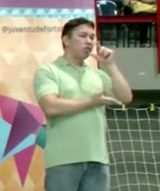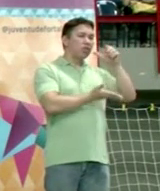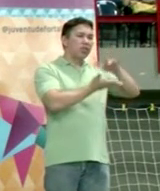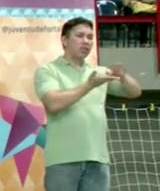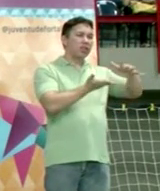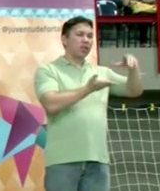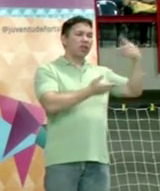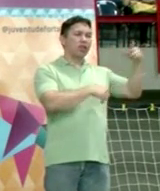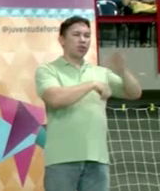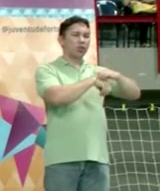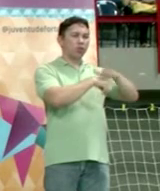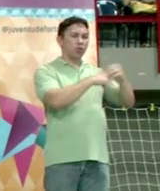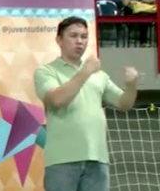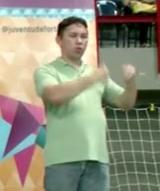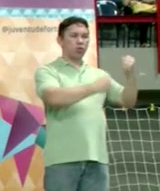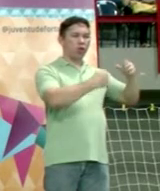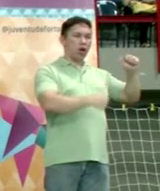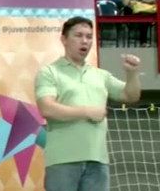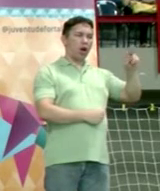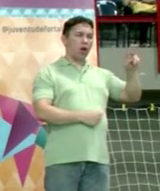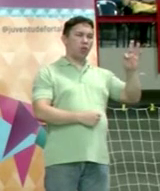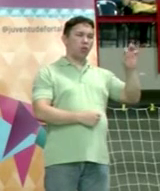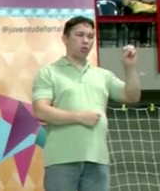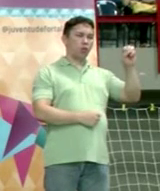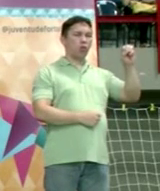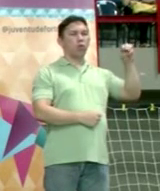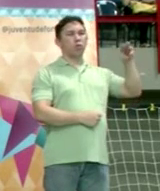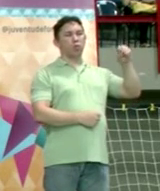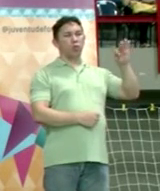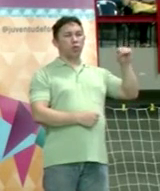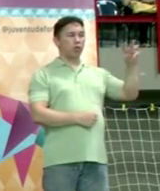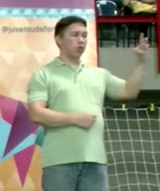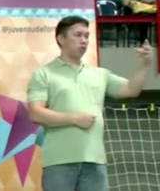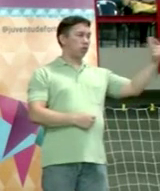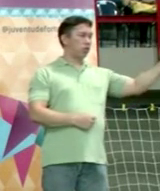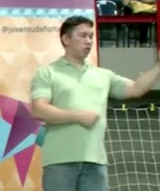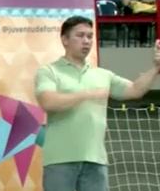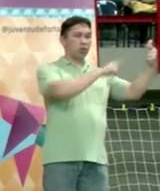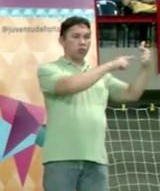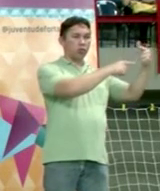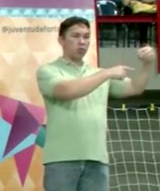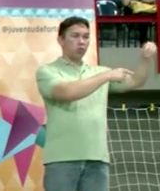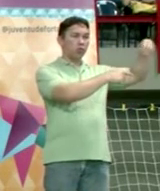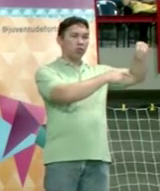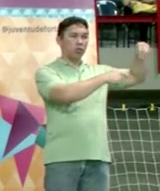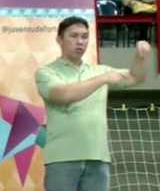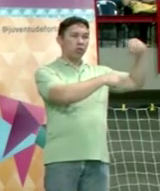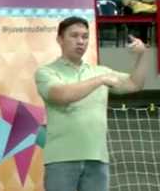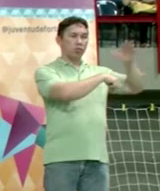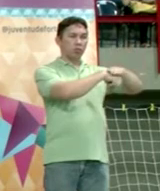automotivo. Tiago, esse 32 quer dizer o quê? O percentual de ureia.